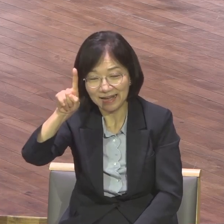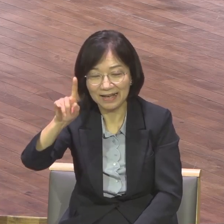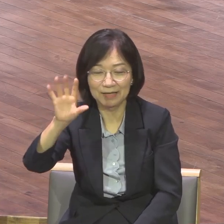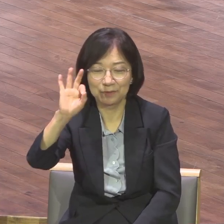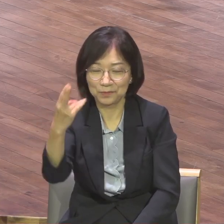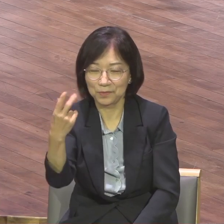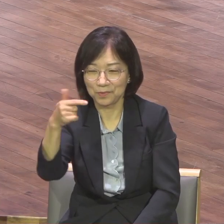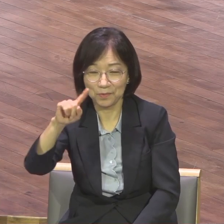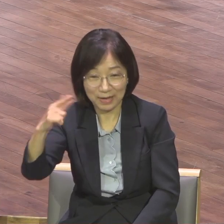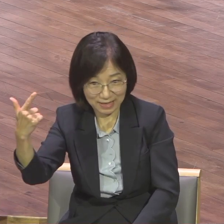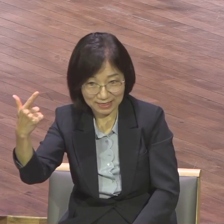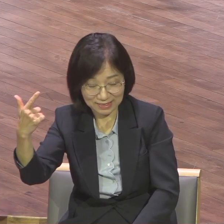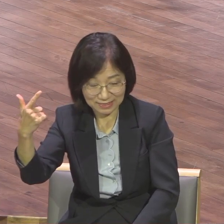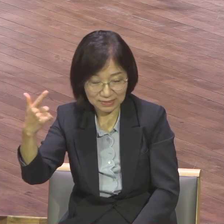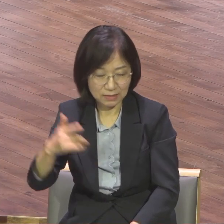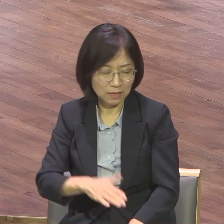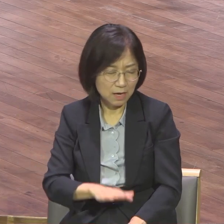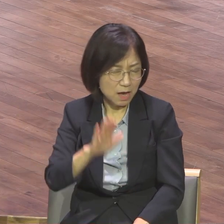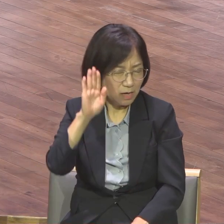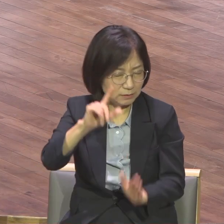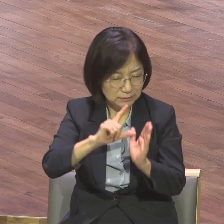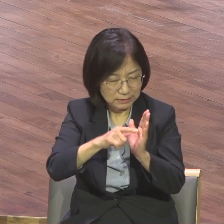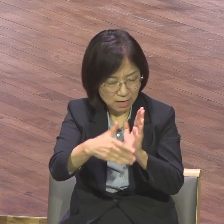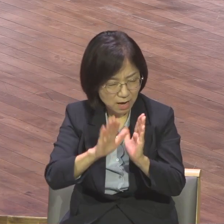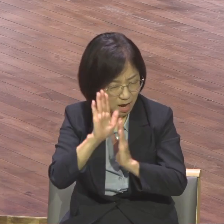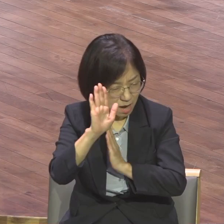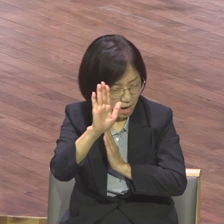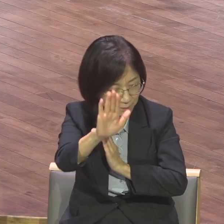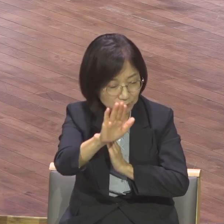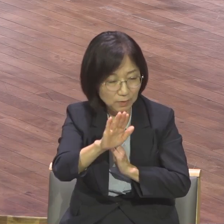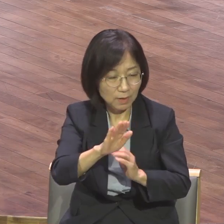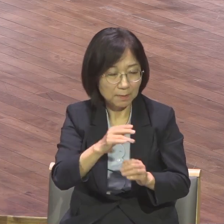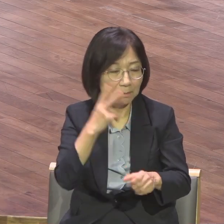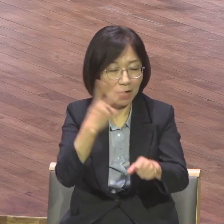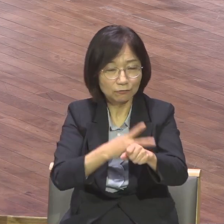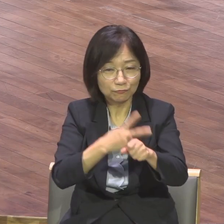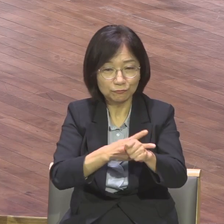향후 바나바와 바울이 갈라서는데